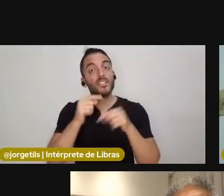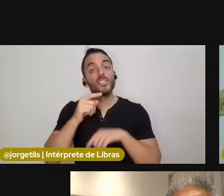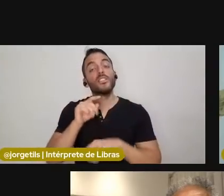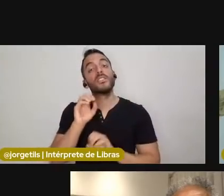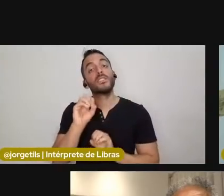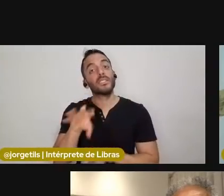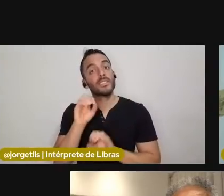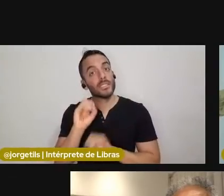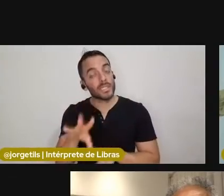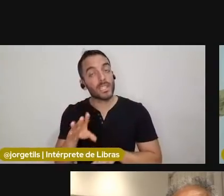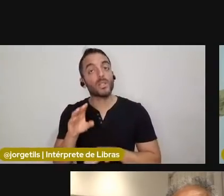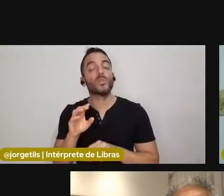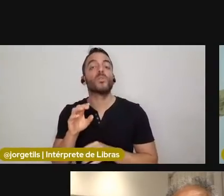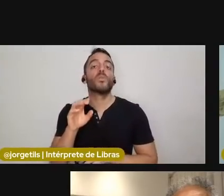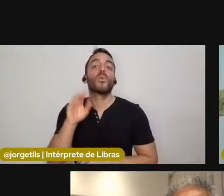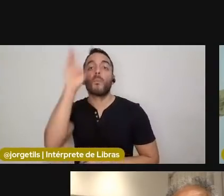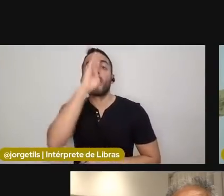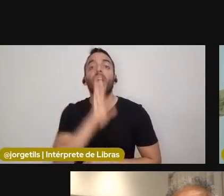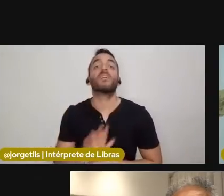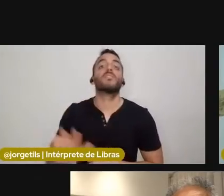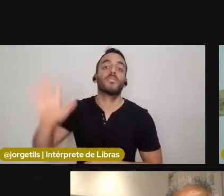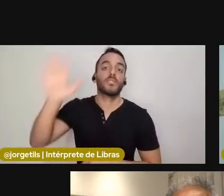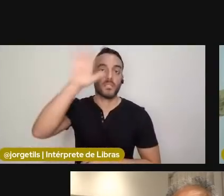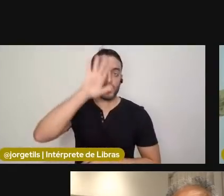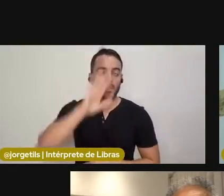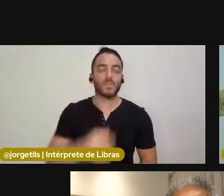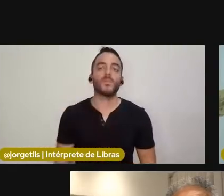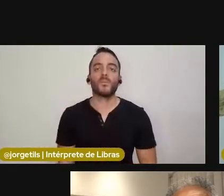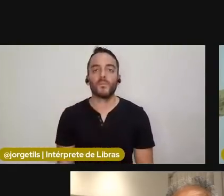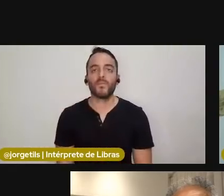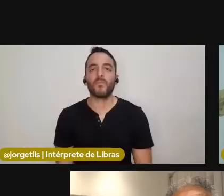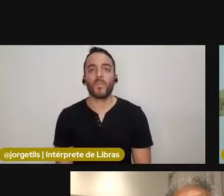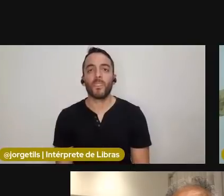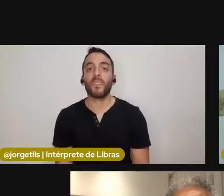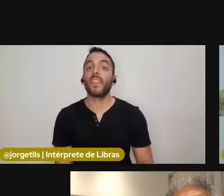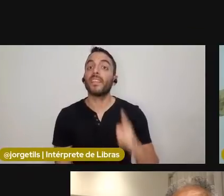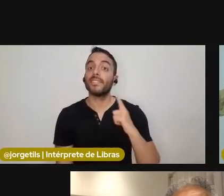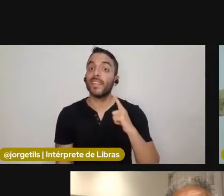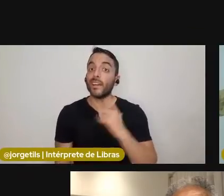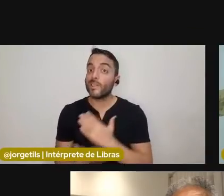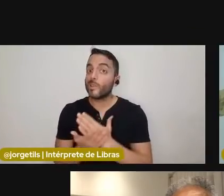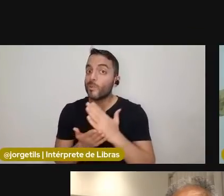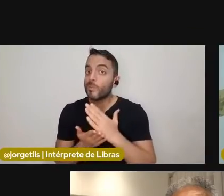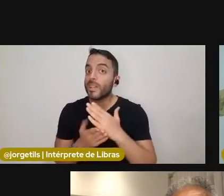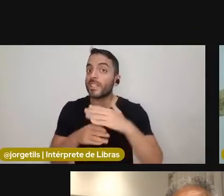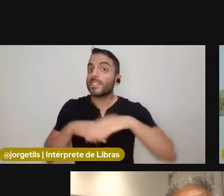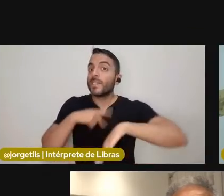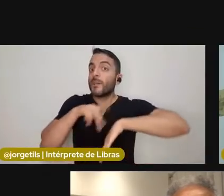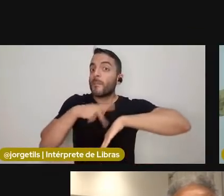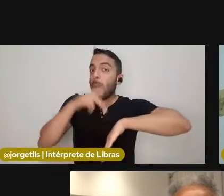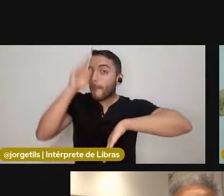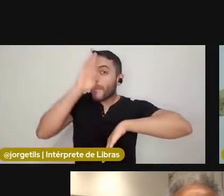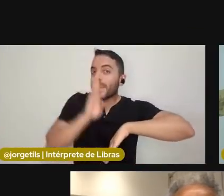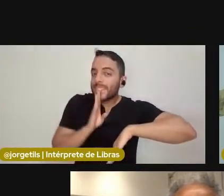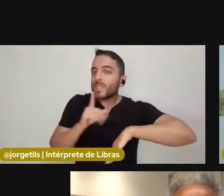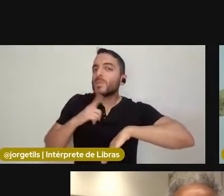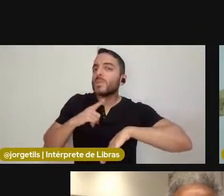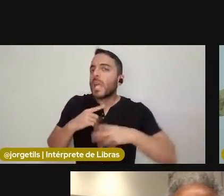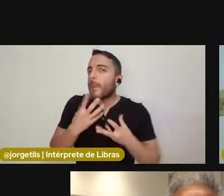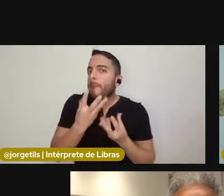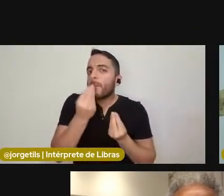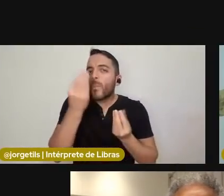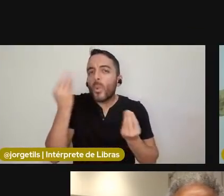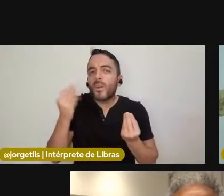país todo. Então, isso está chegando para o país todo e vai chegar cada vez mais. São muitos programas já falando de